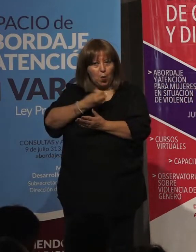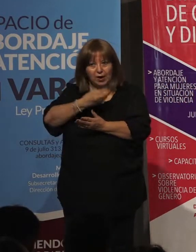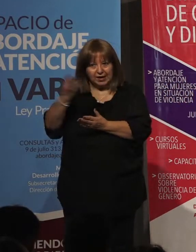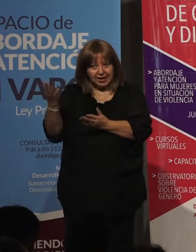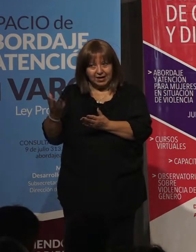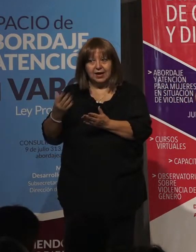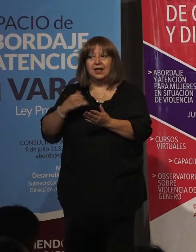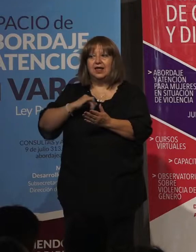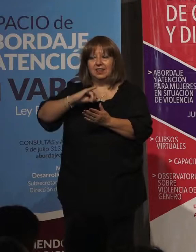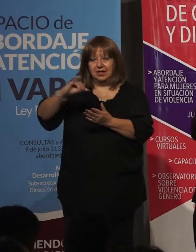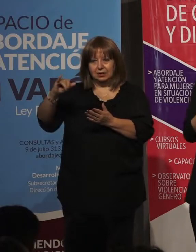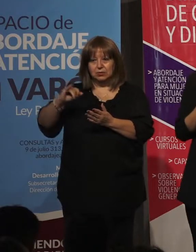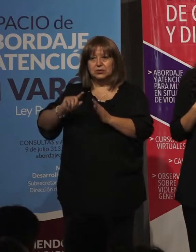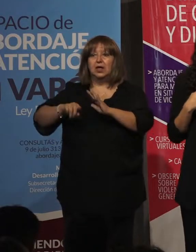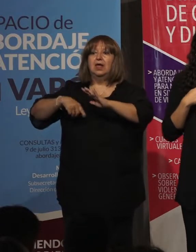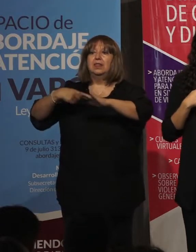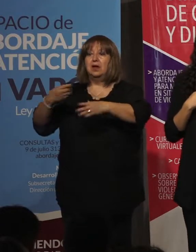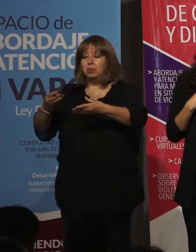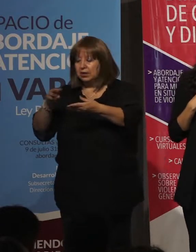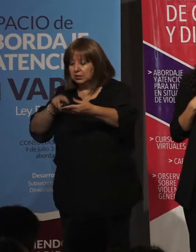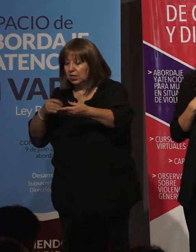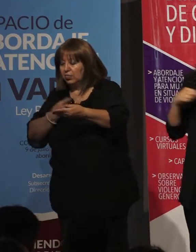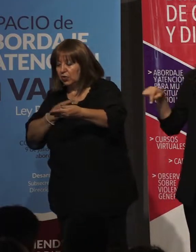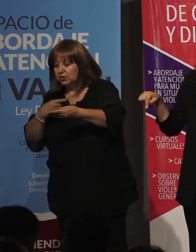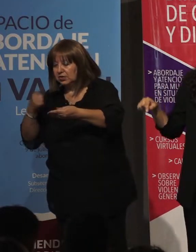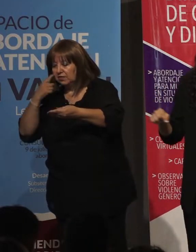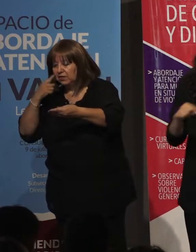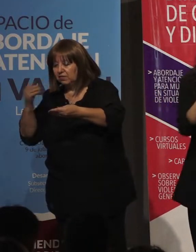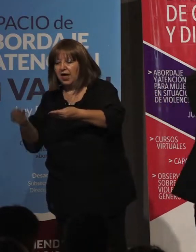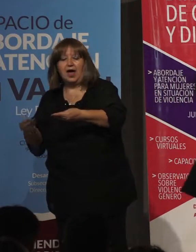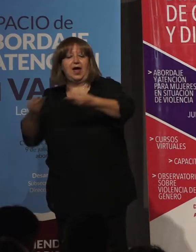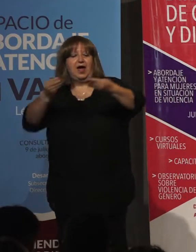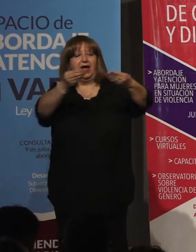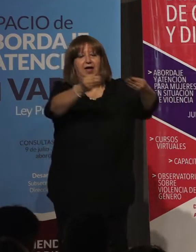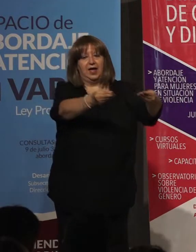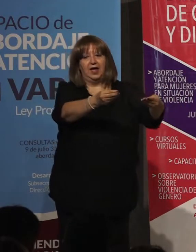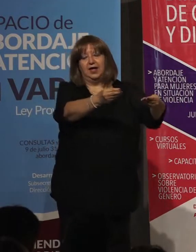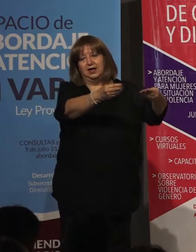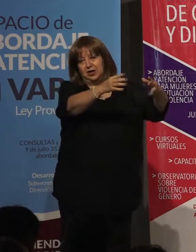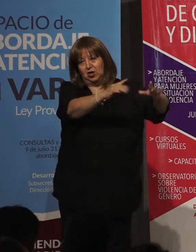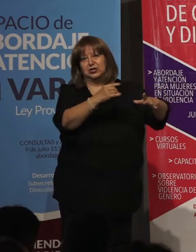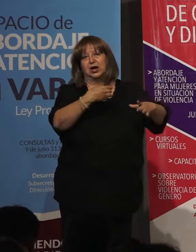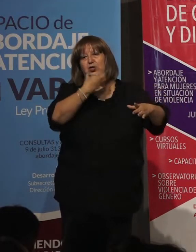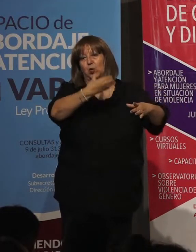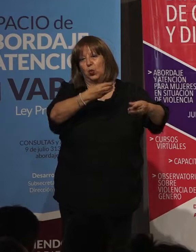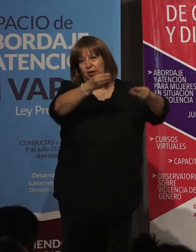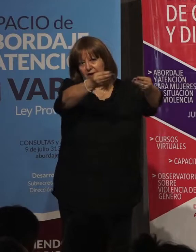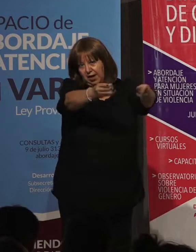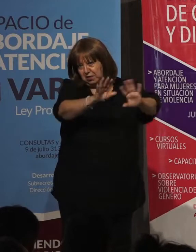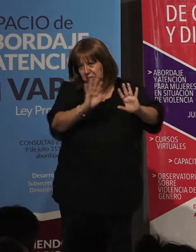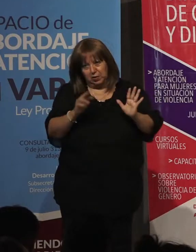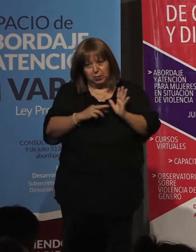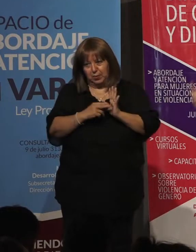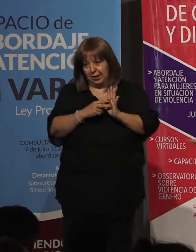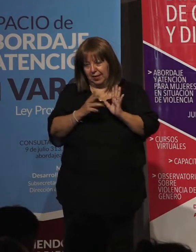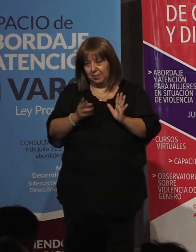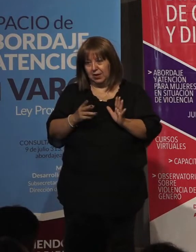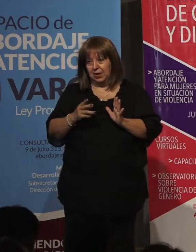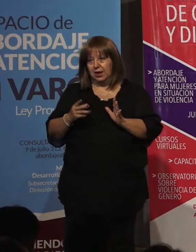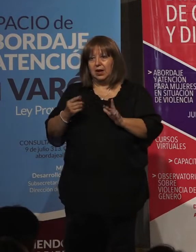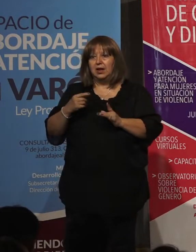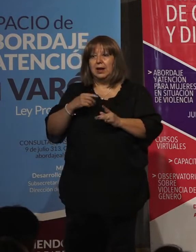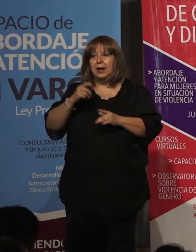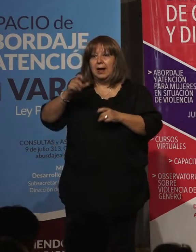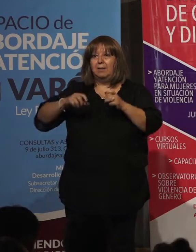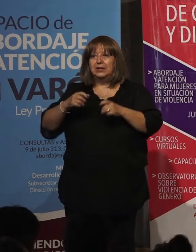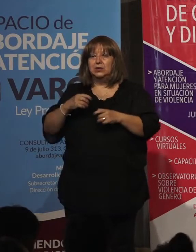tomar la denuncia y después nosotros internamente, si no es de acá y hay que mandar esa denuncia a Tunuyán, la mandamos nosotros. La víctima no tiene que ir